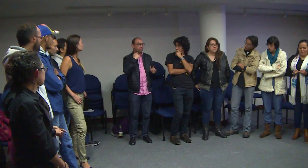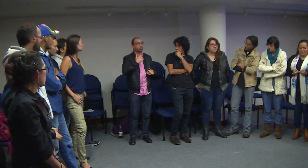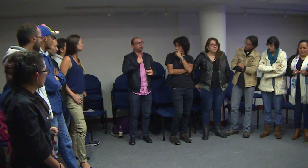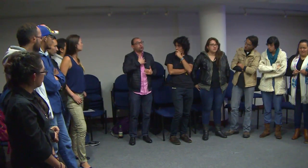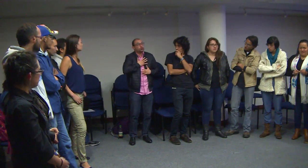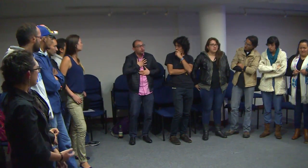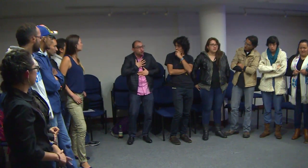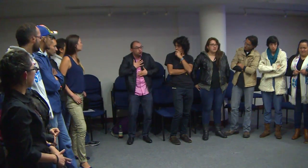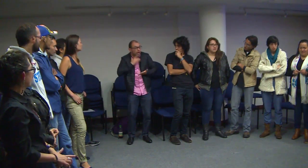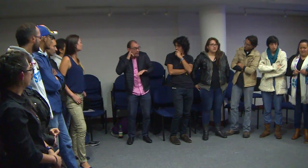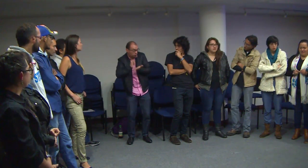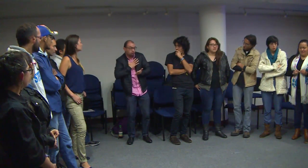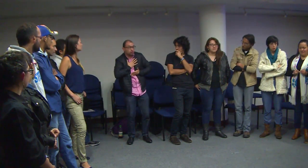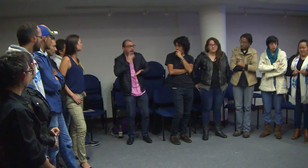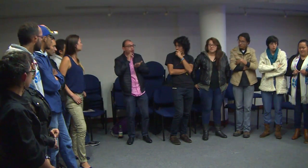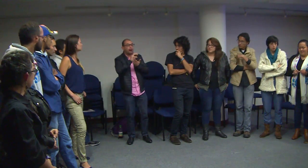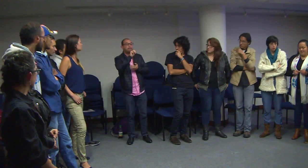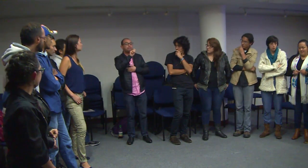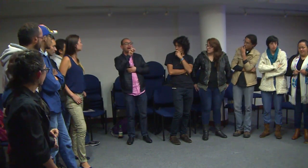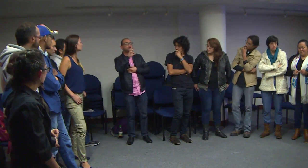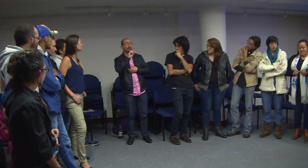o que hay diferencias.